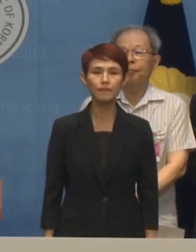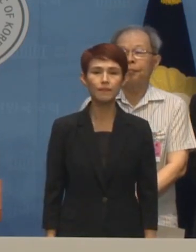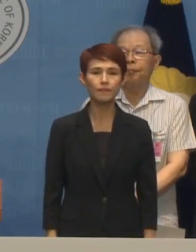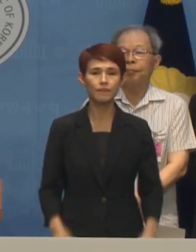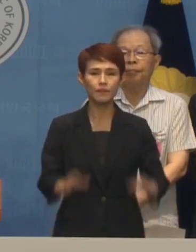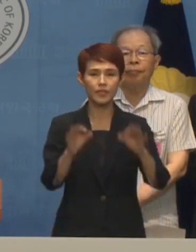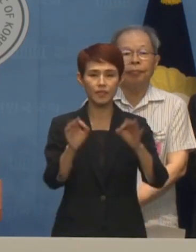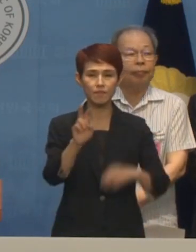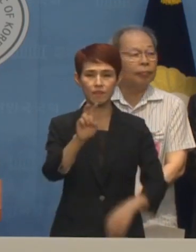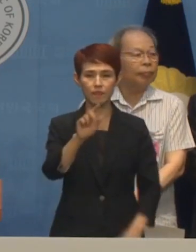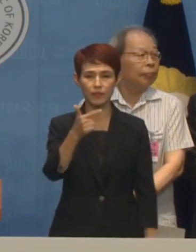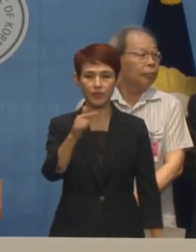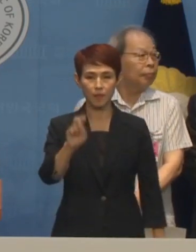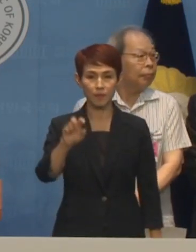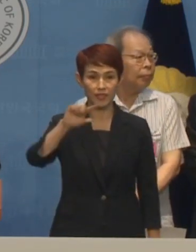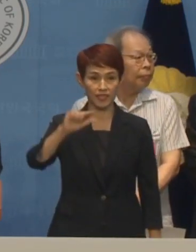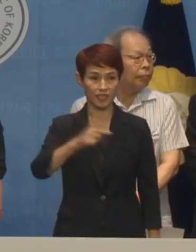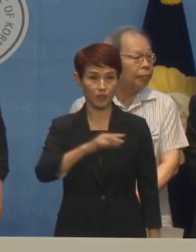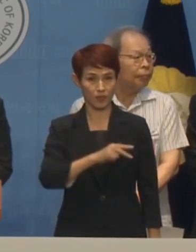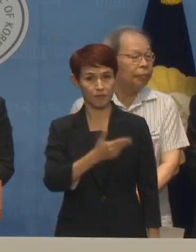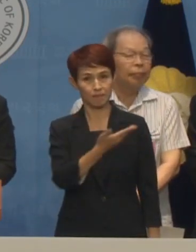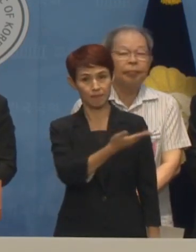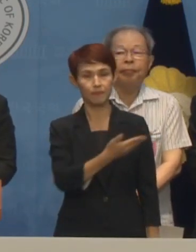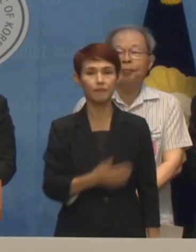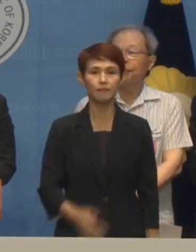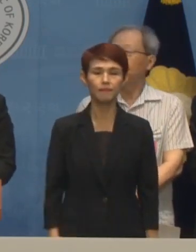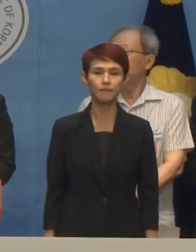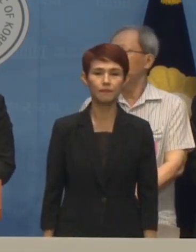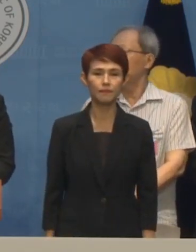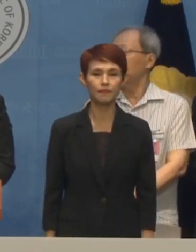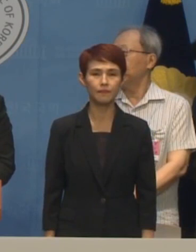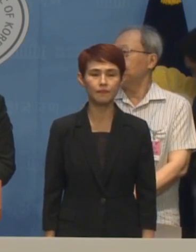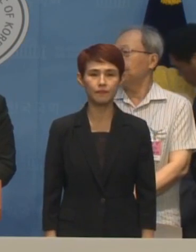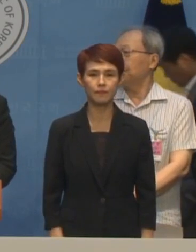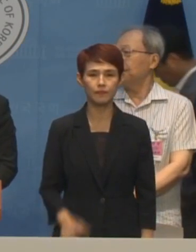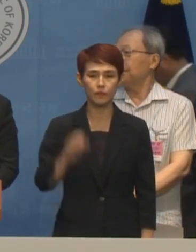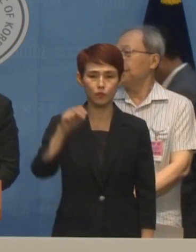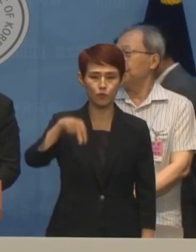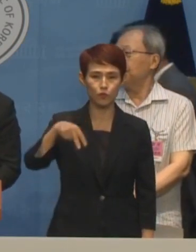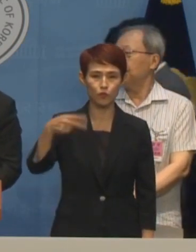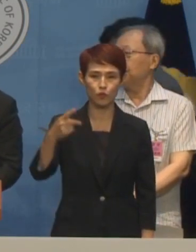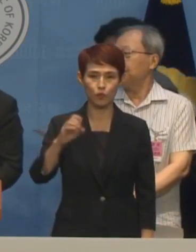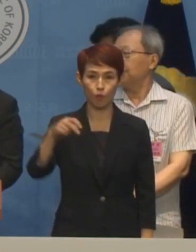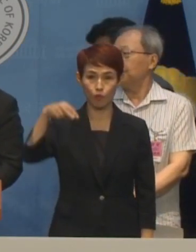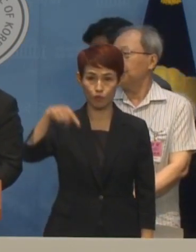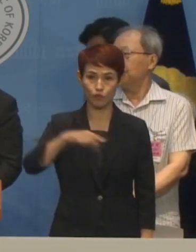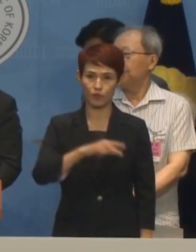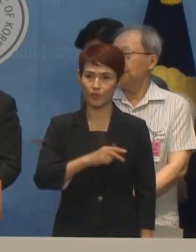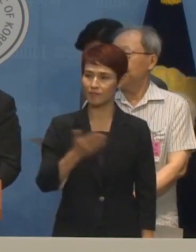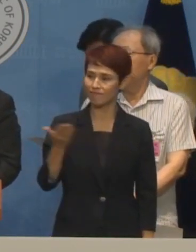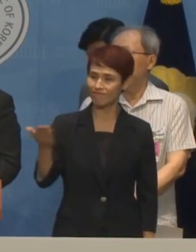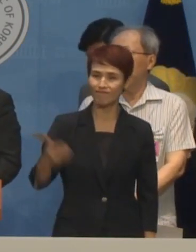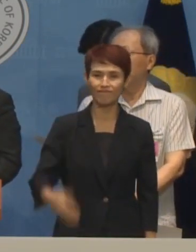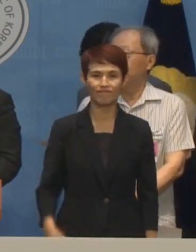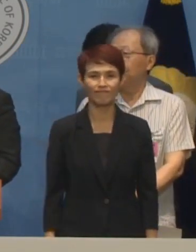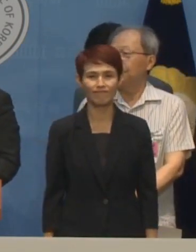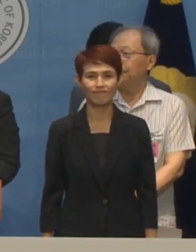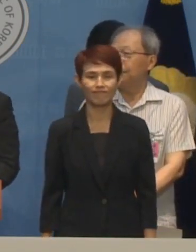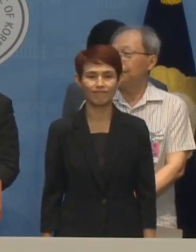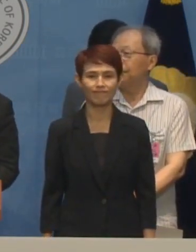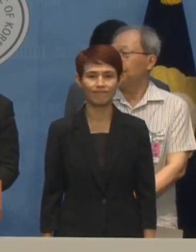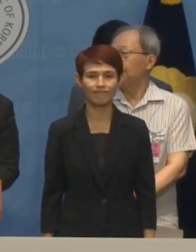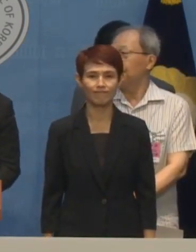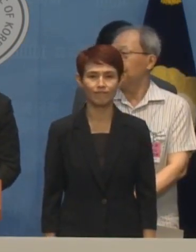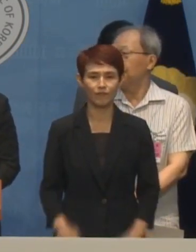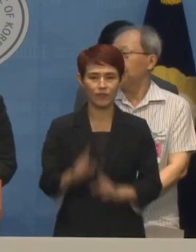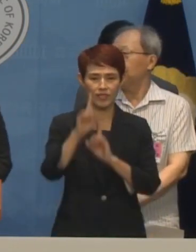그리고 김남근 의원님 참석해 주셨습니다. 그리고 유동수 의원님 참석해 주셨습니다.